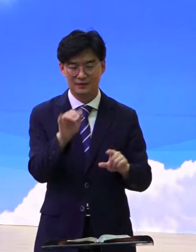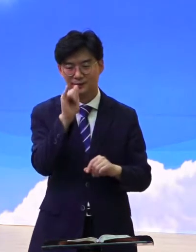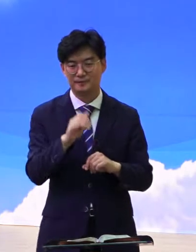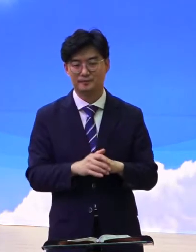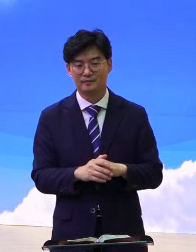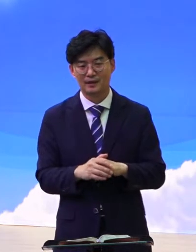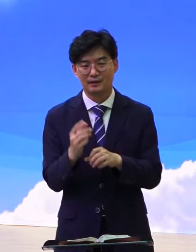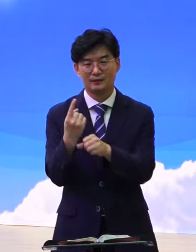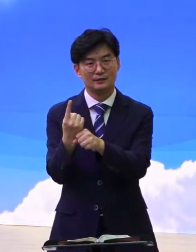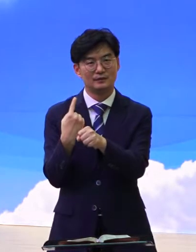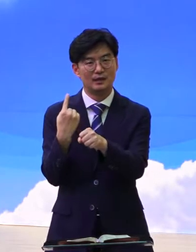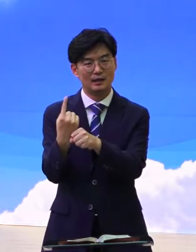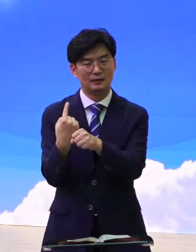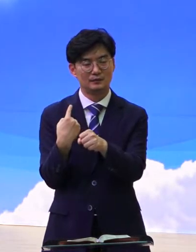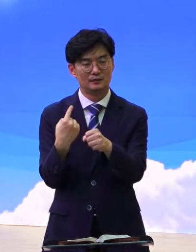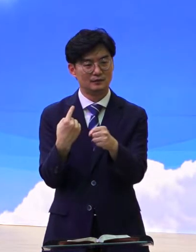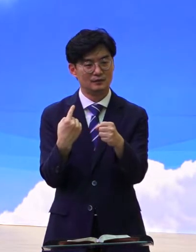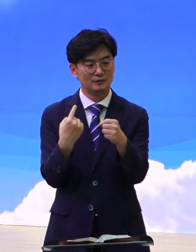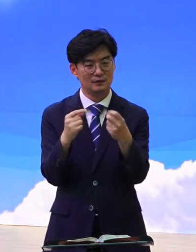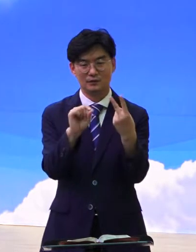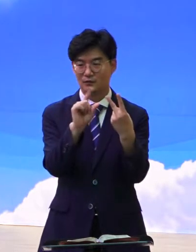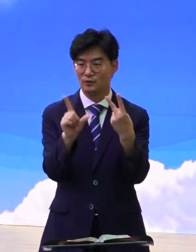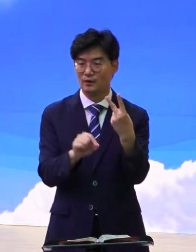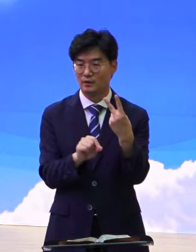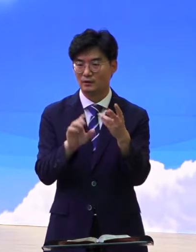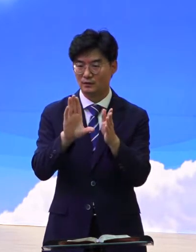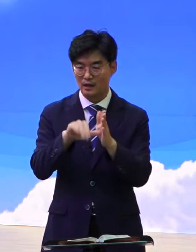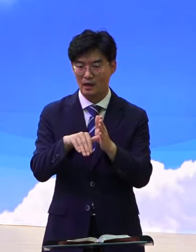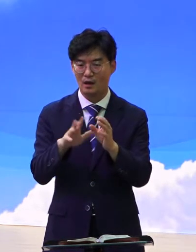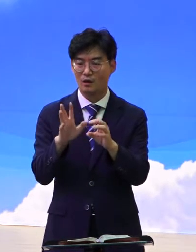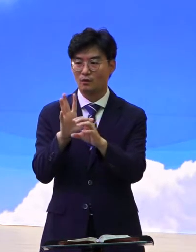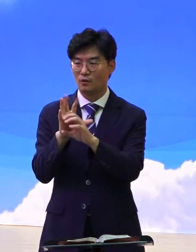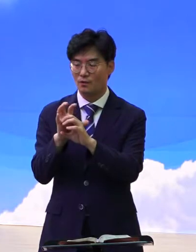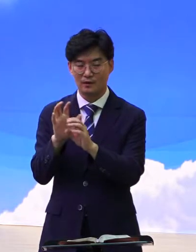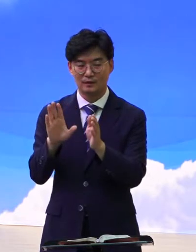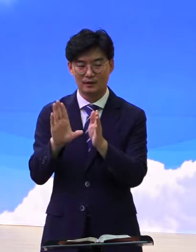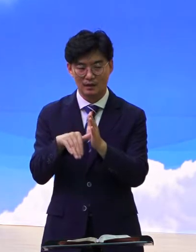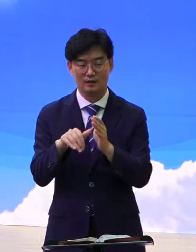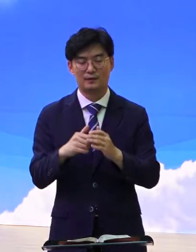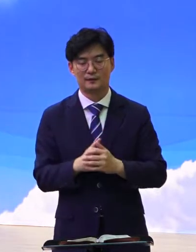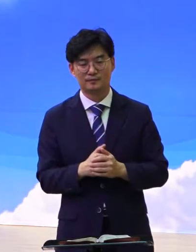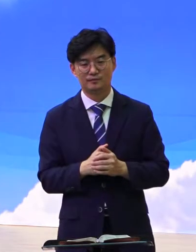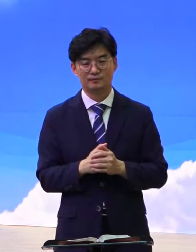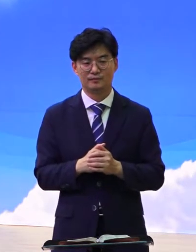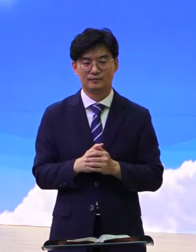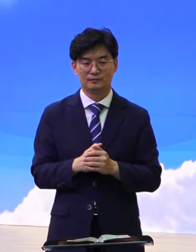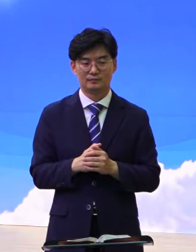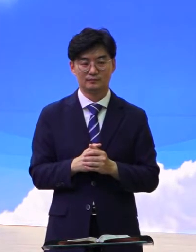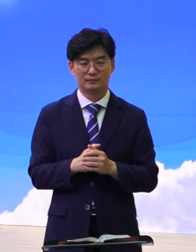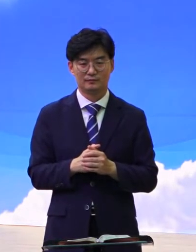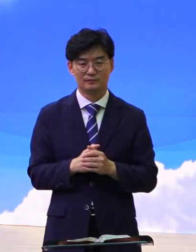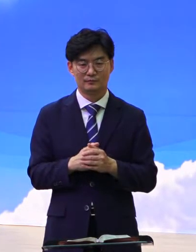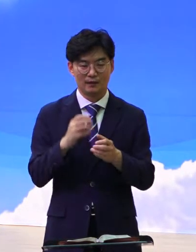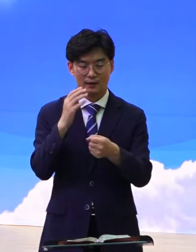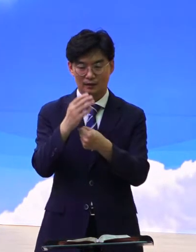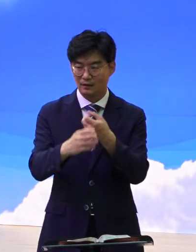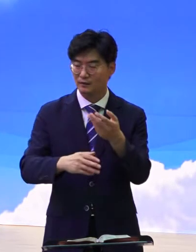작년 2월, 여러분 한번 생각해 보십시오. 코로나 시대가 시작됐을 때 우리는